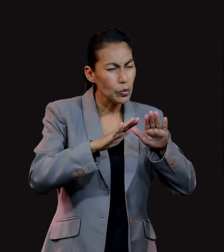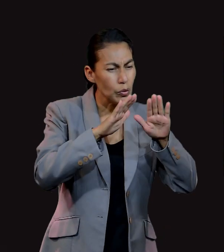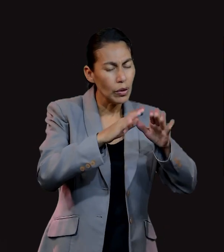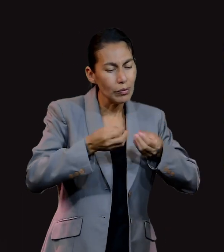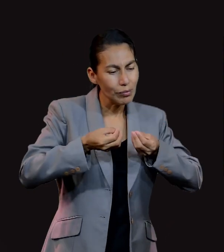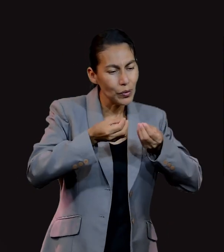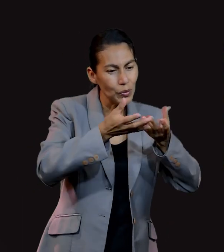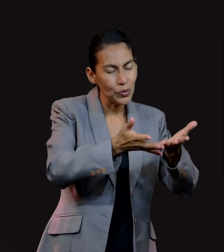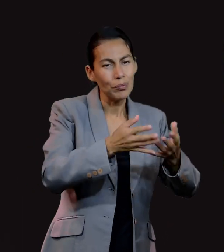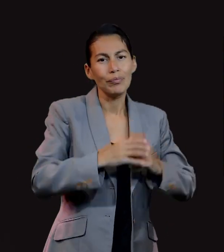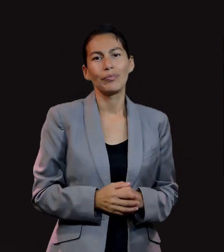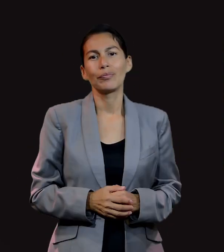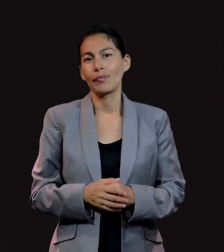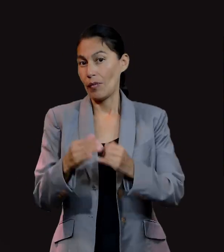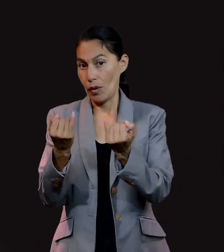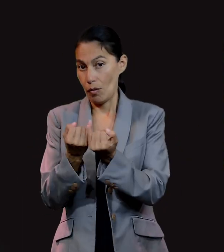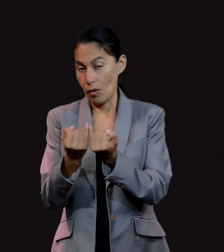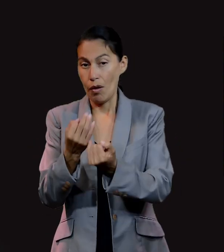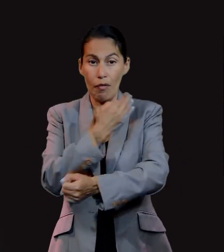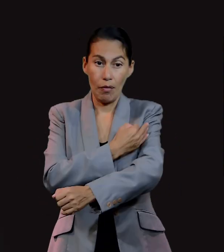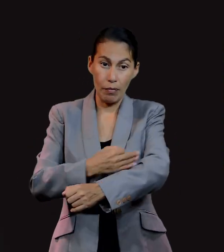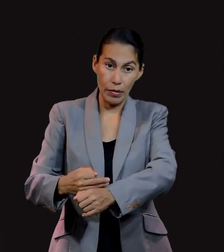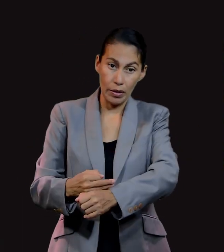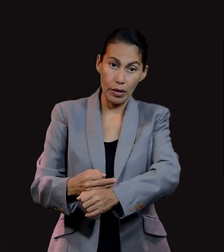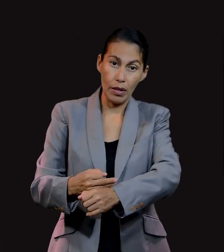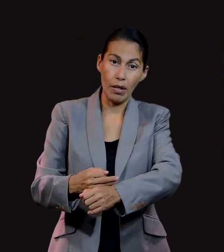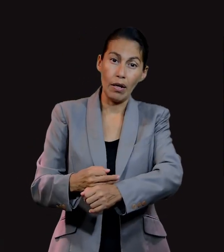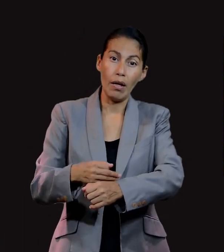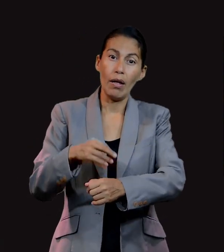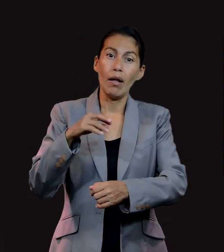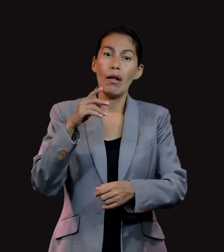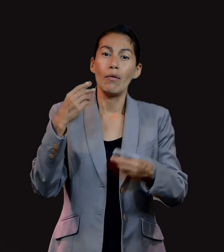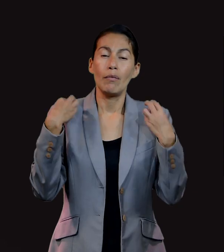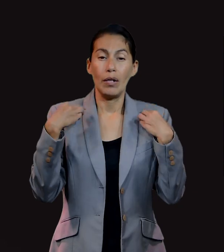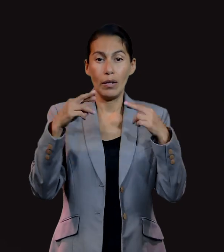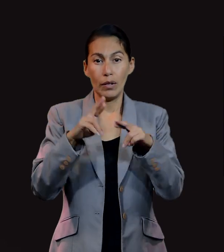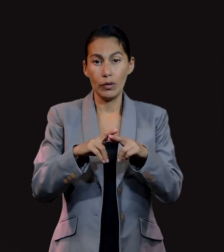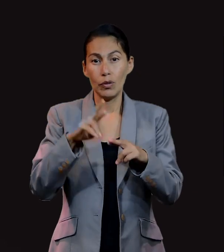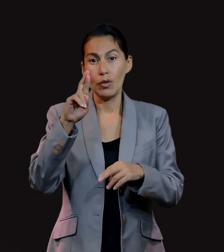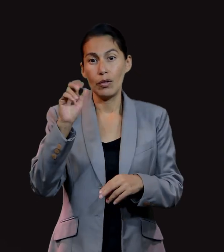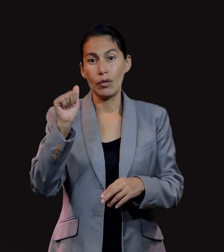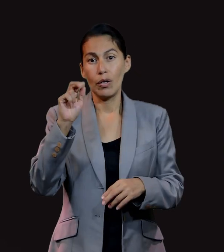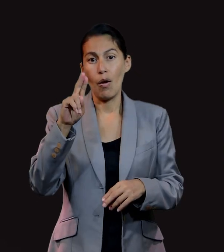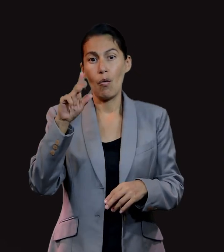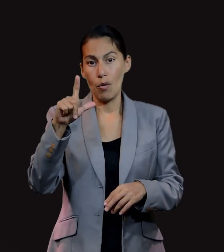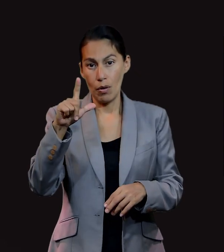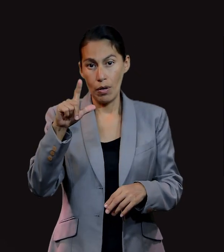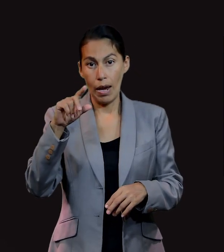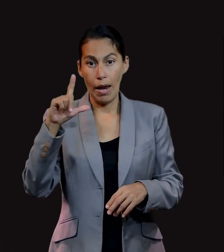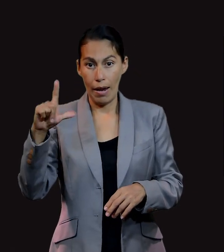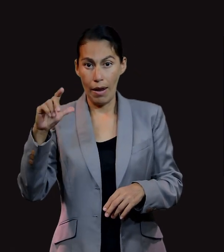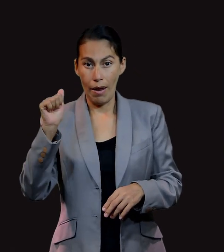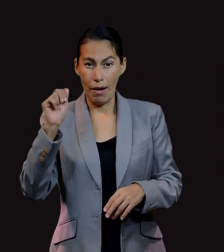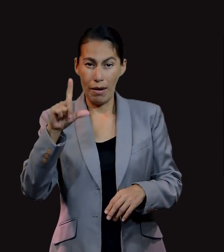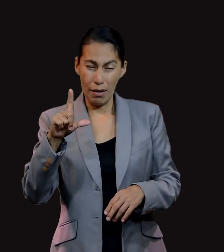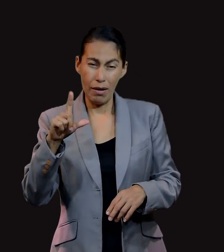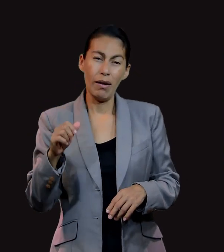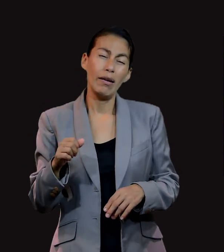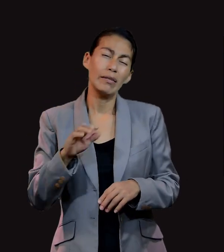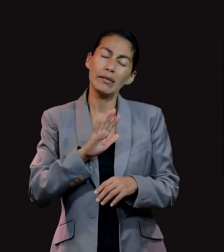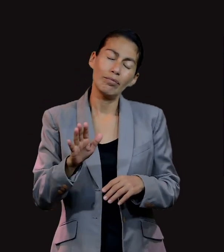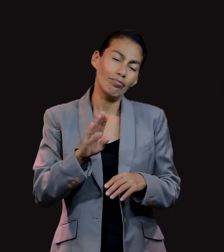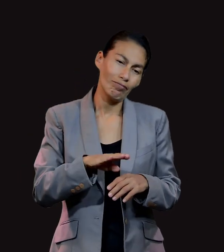consuelo Y también sigamos orando por la familia leal Dado que nuestro querido maestro Raúl